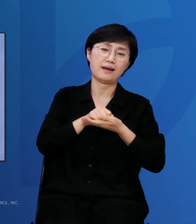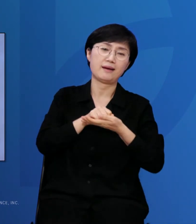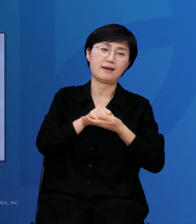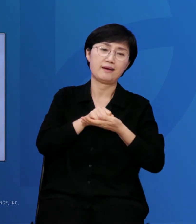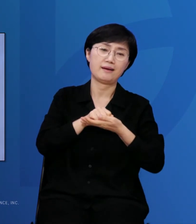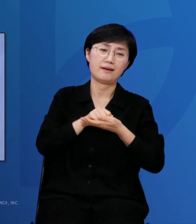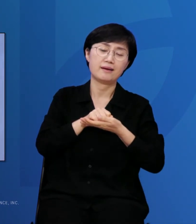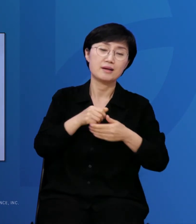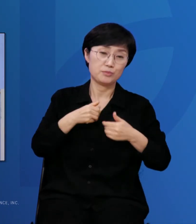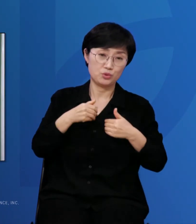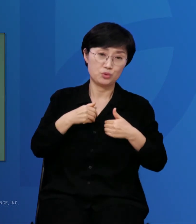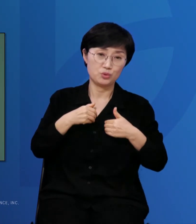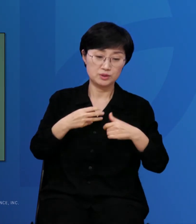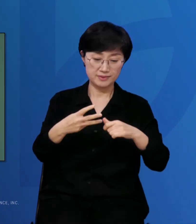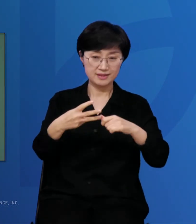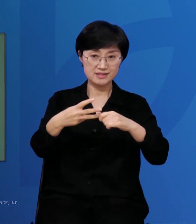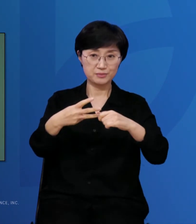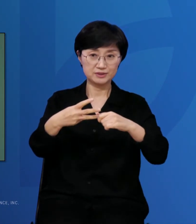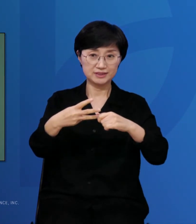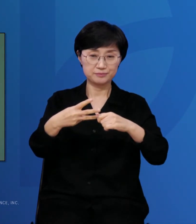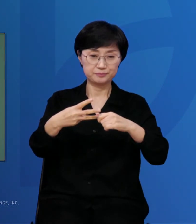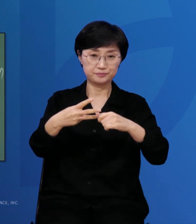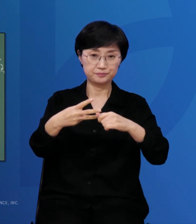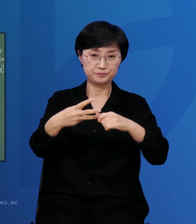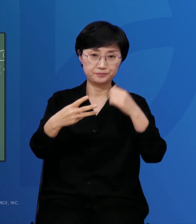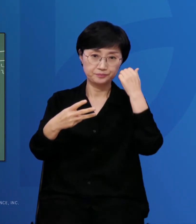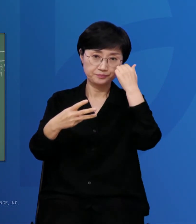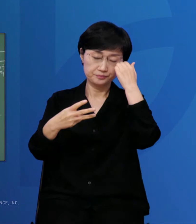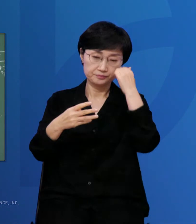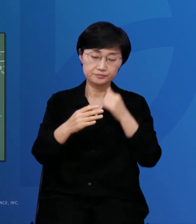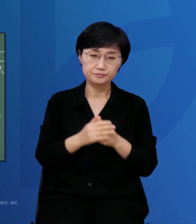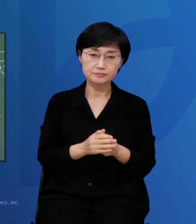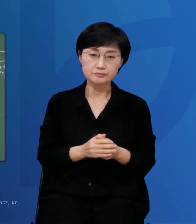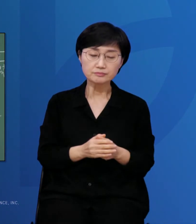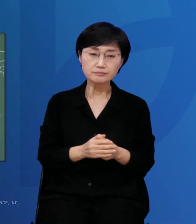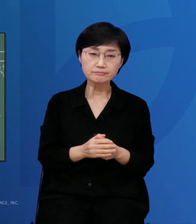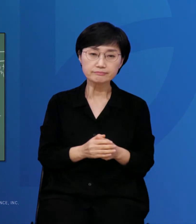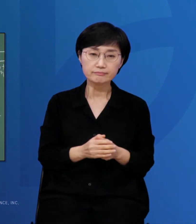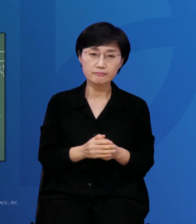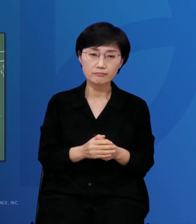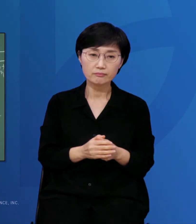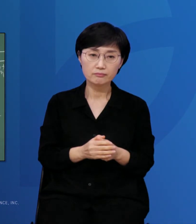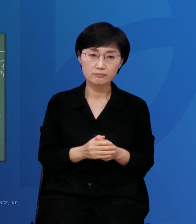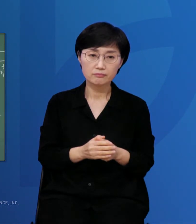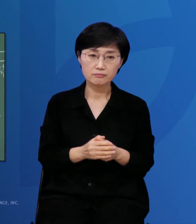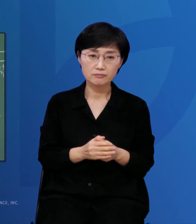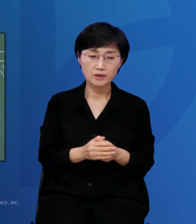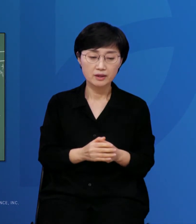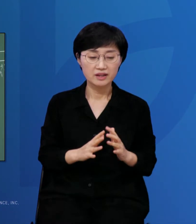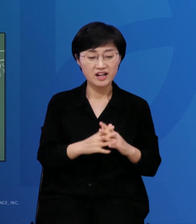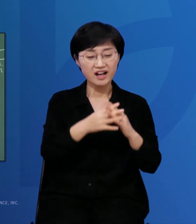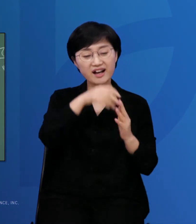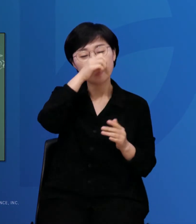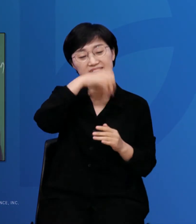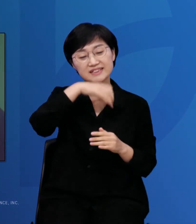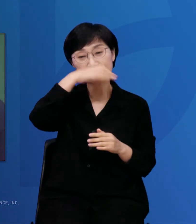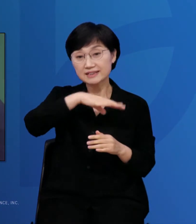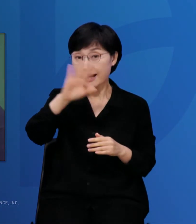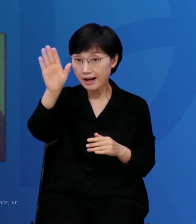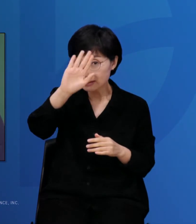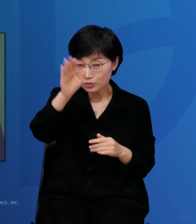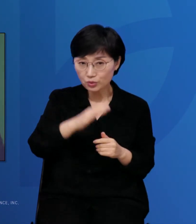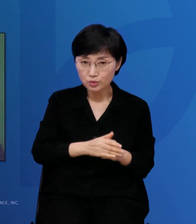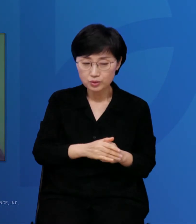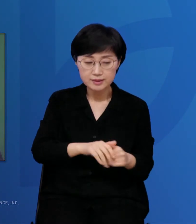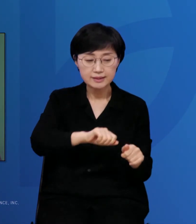세 번째는 뭡니까? 第三点是什么呢? 그래서 그냥이 아닌 재앙 막는 교회.